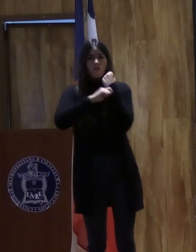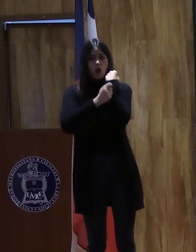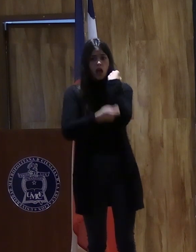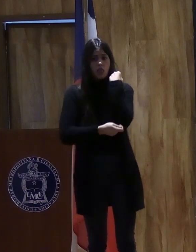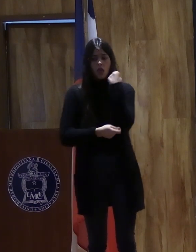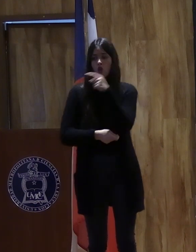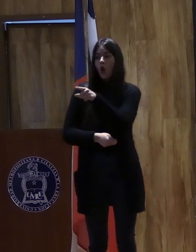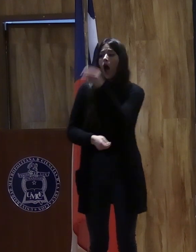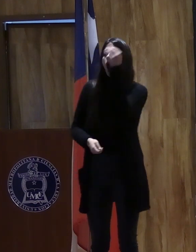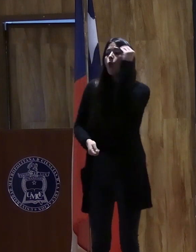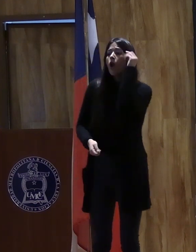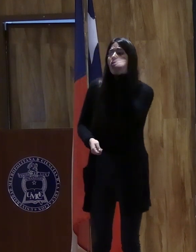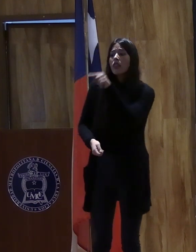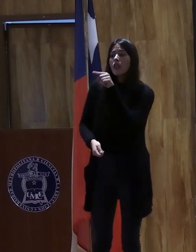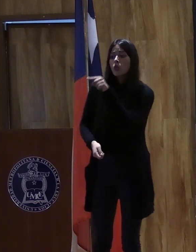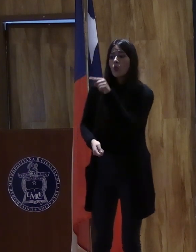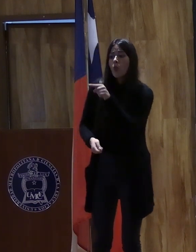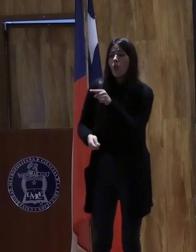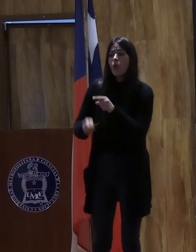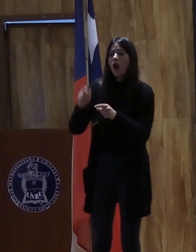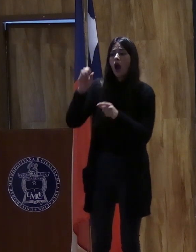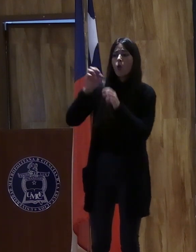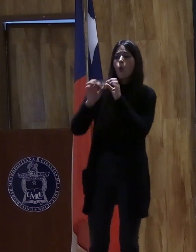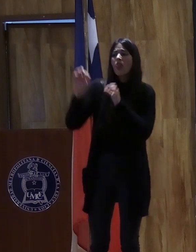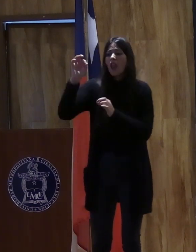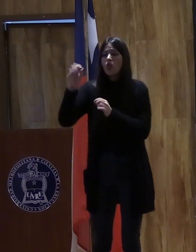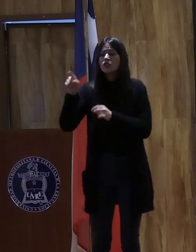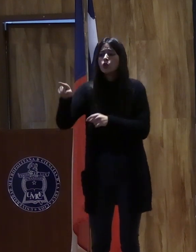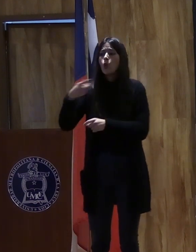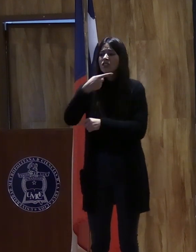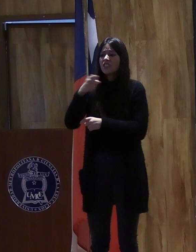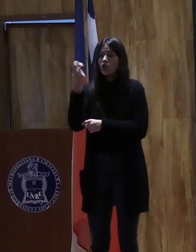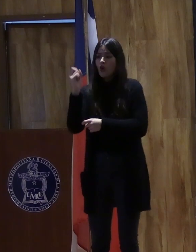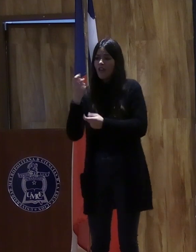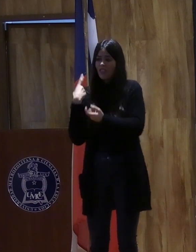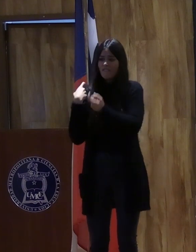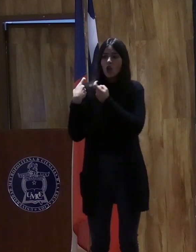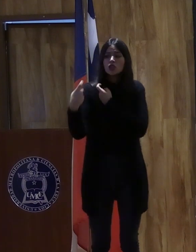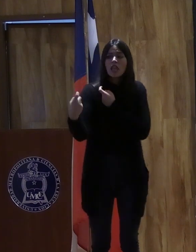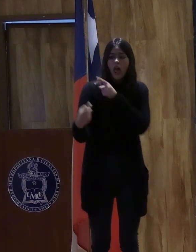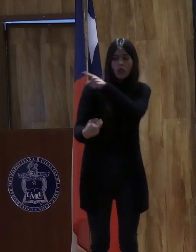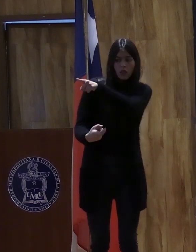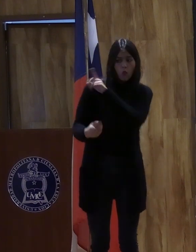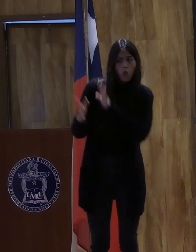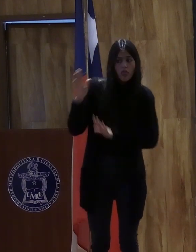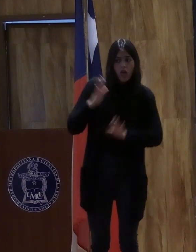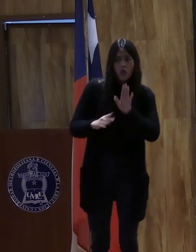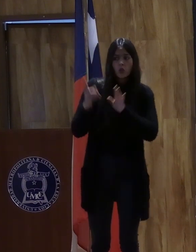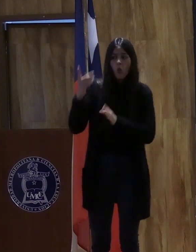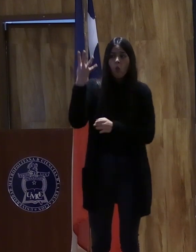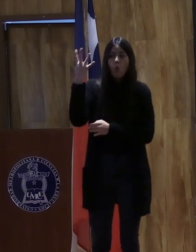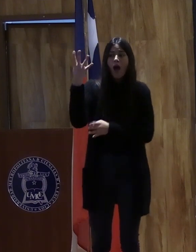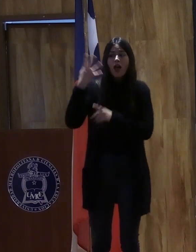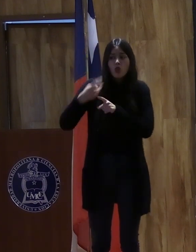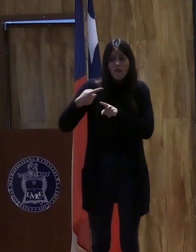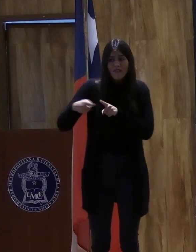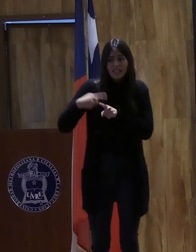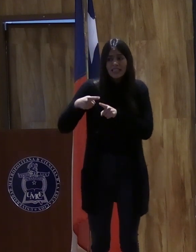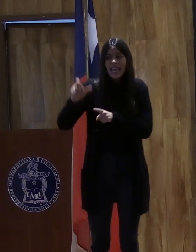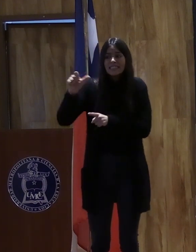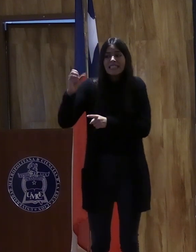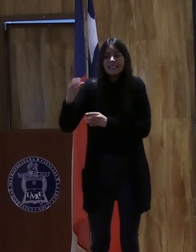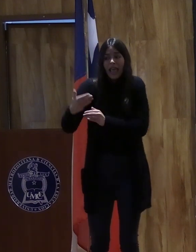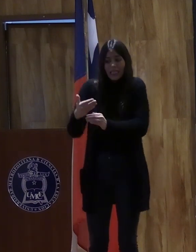energía cinética va con el cuadrado de la velocidad. Bueno, si vaya a 120, te llevas 4 veces más energía que si vaya a